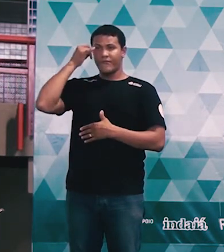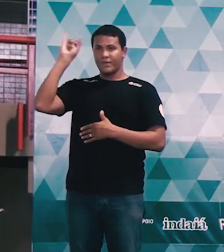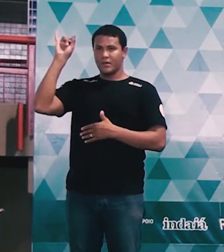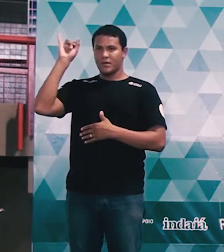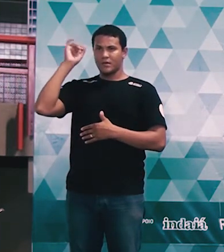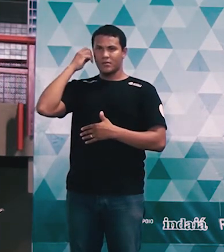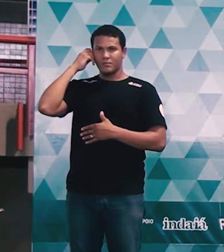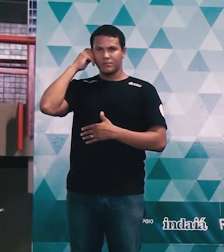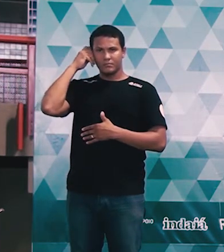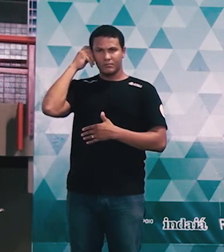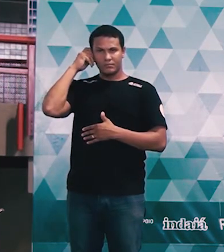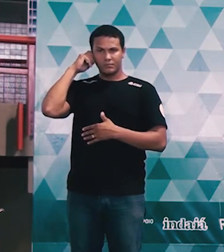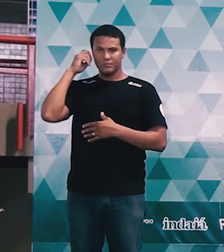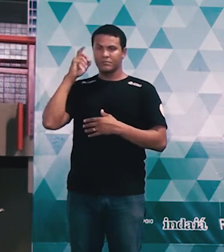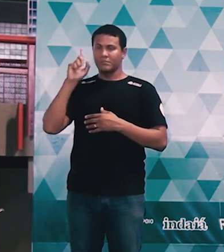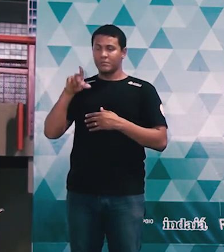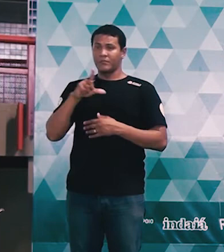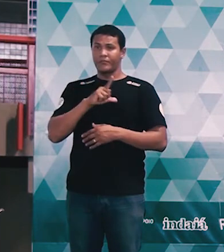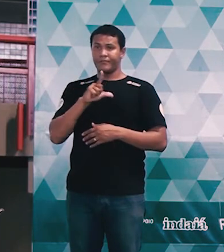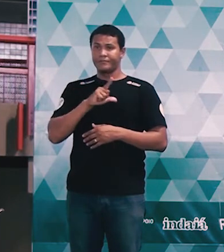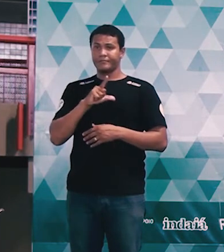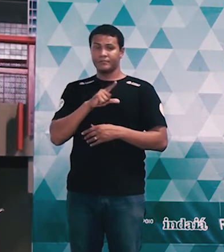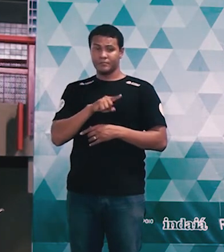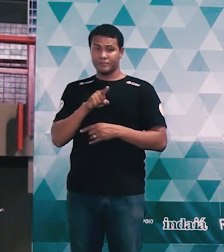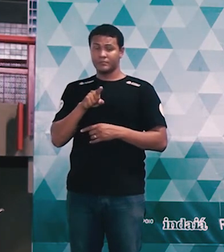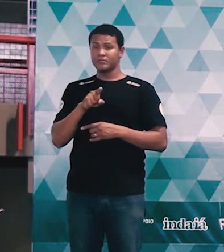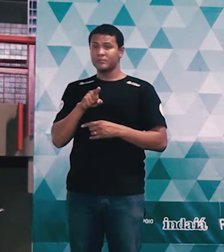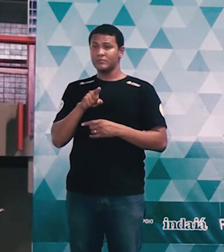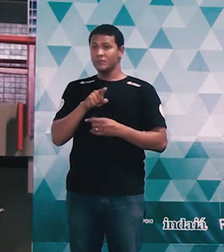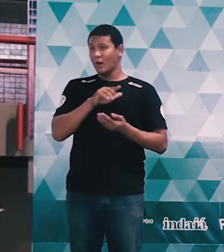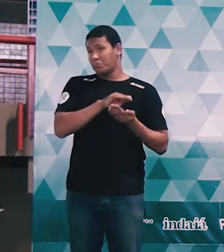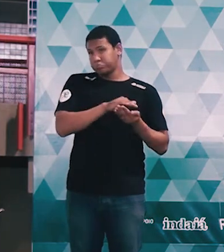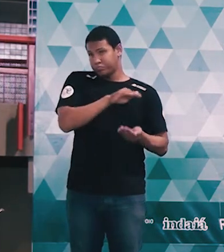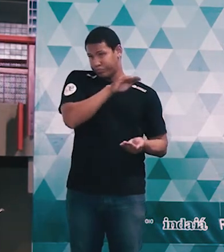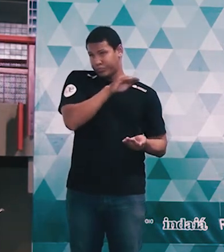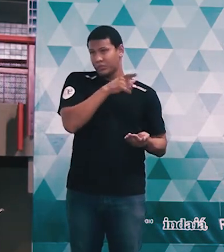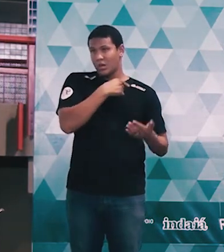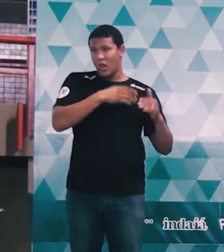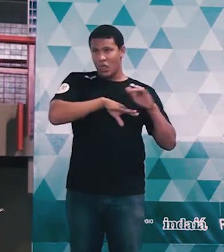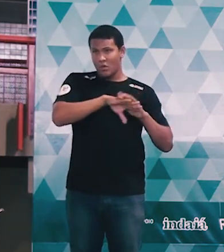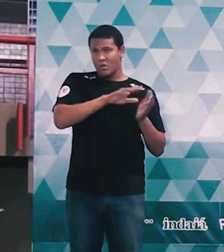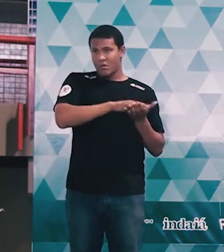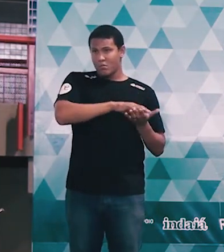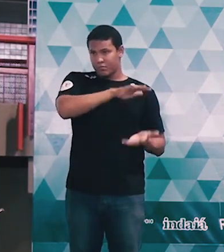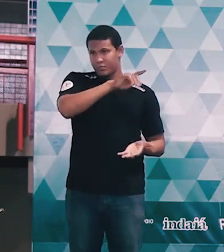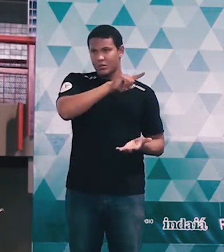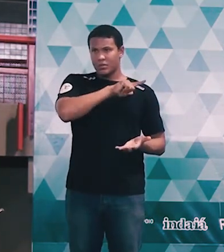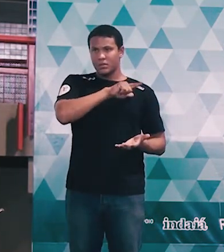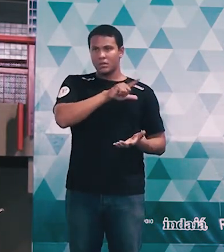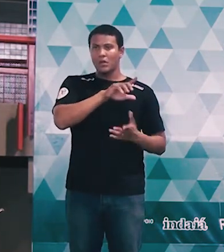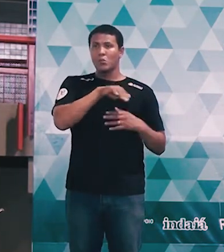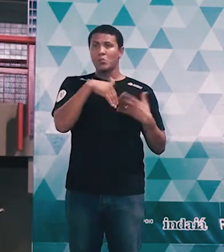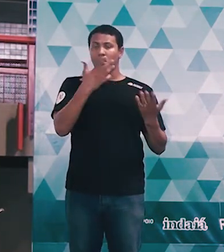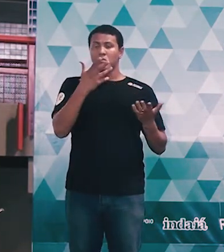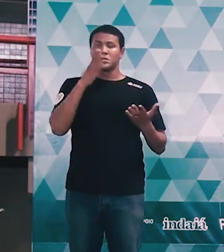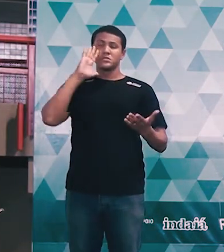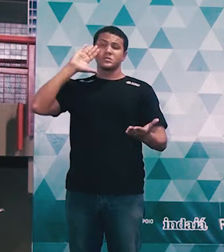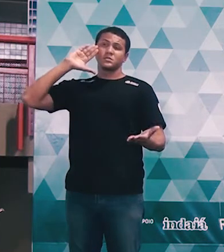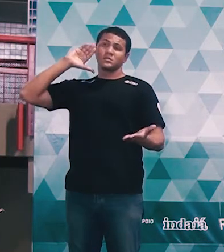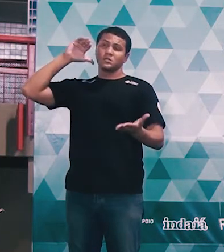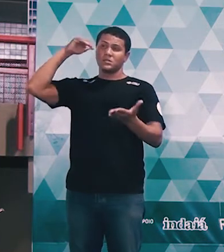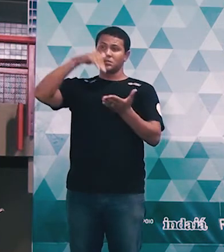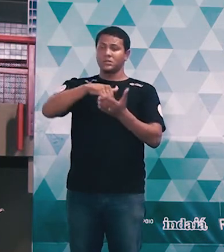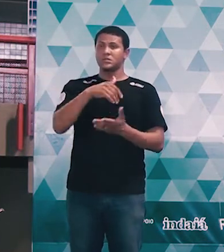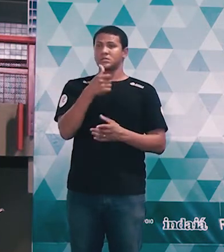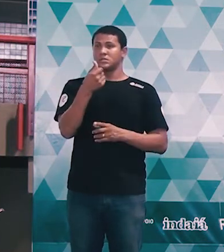política de reposição de estoque prevê a aquisição de novas vacinas no início do 6º mês,